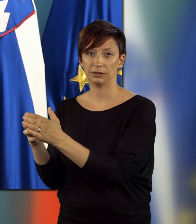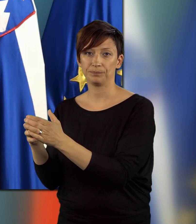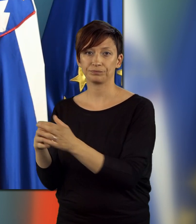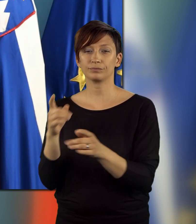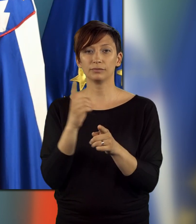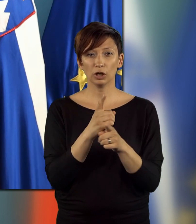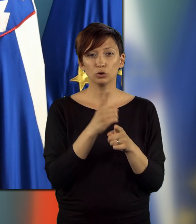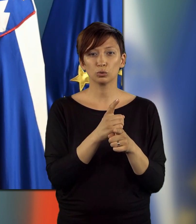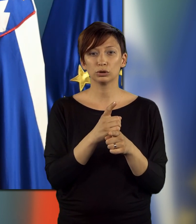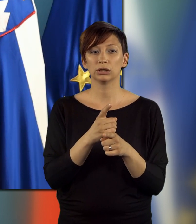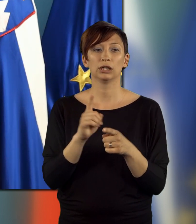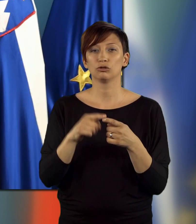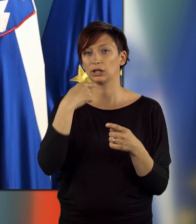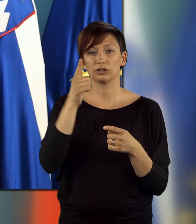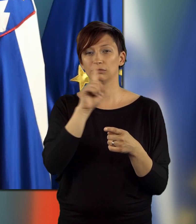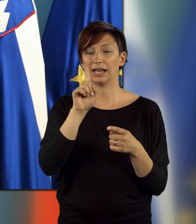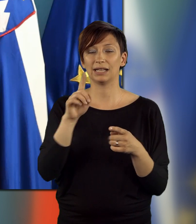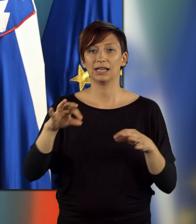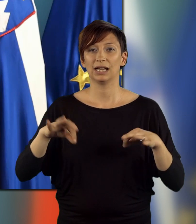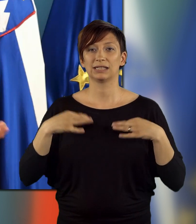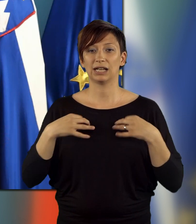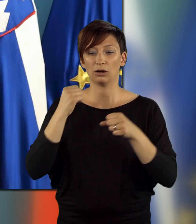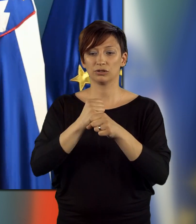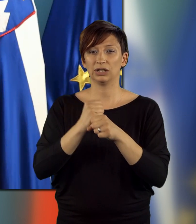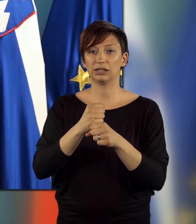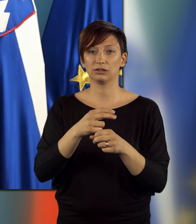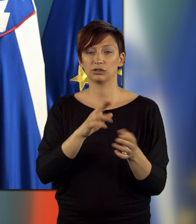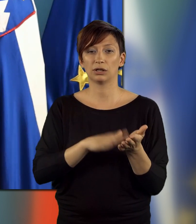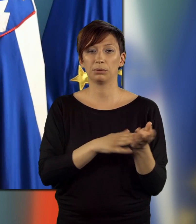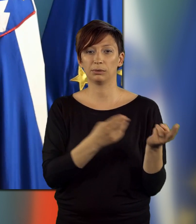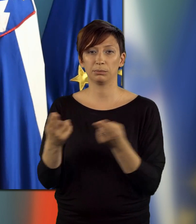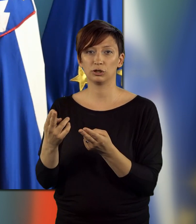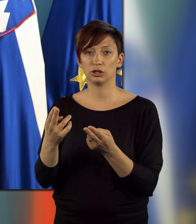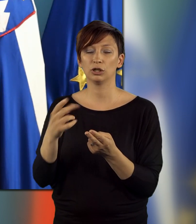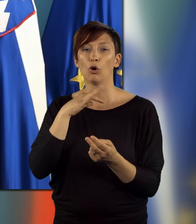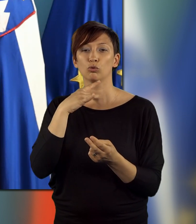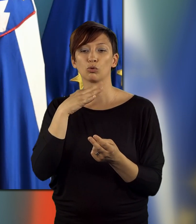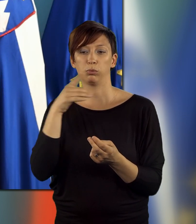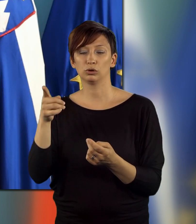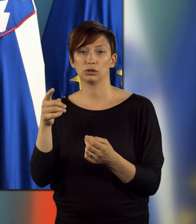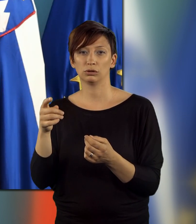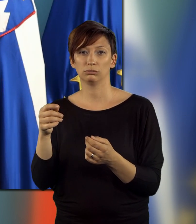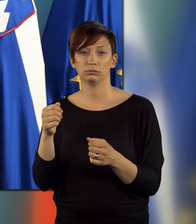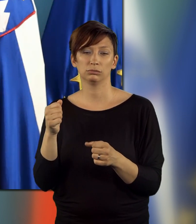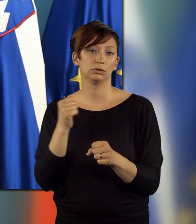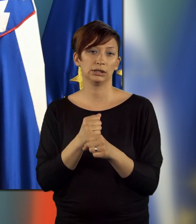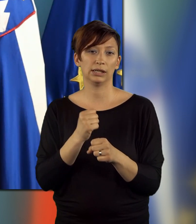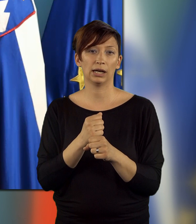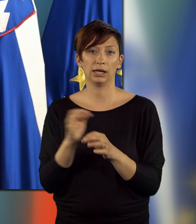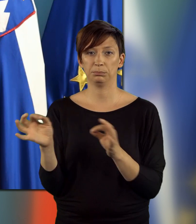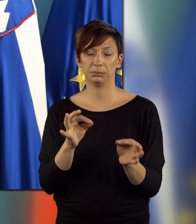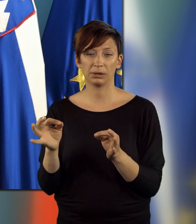torej tudi, če rečem, ne zdravstvene delavce, ki so recimo prišli v soboto, da so opravili